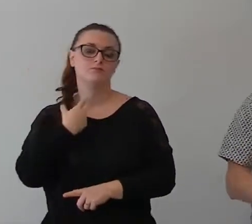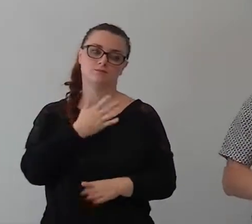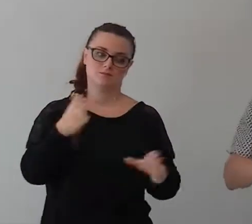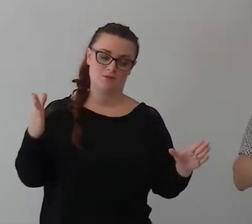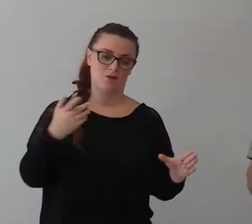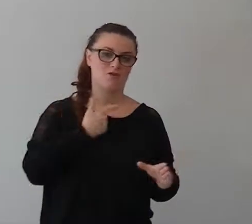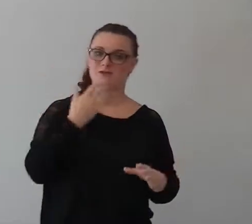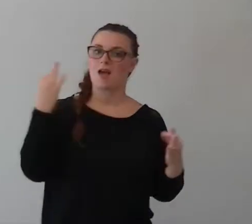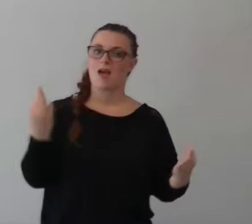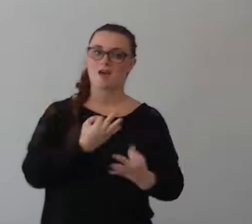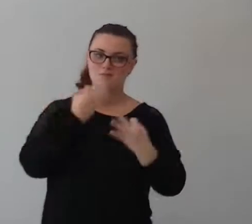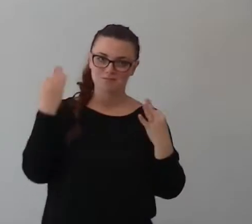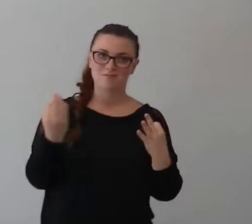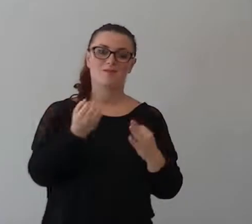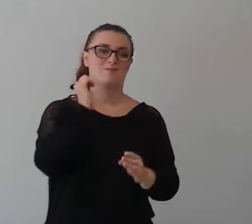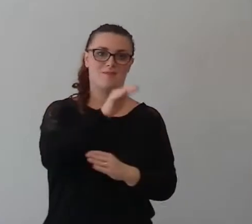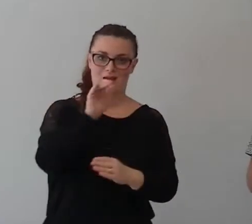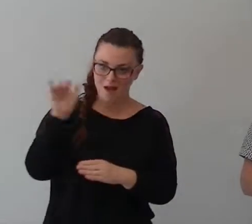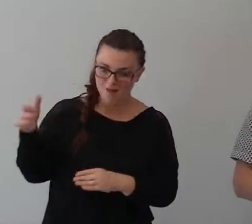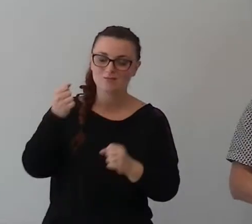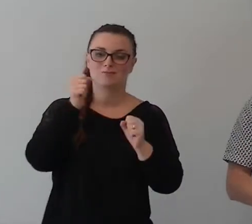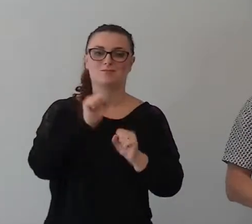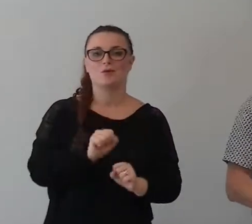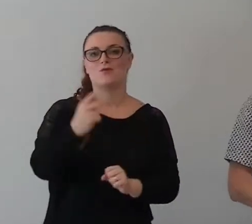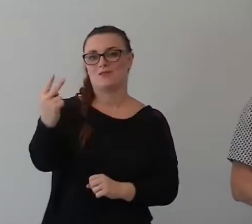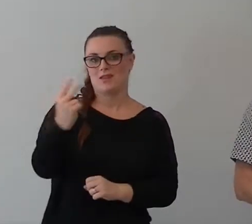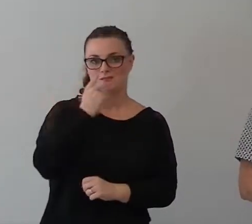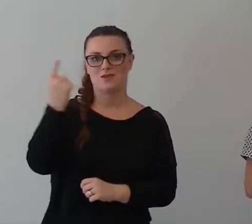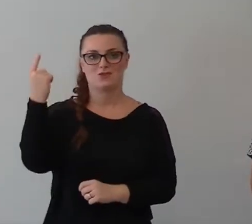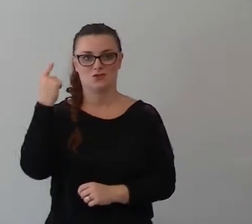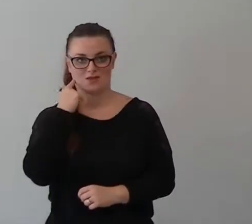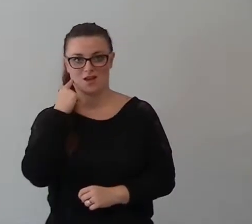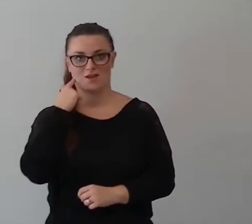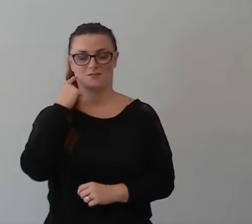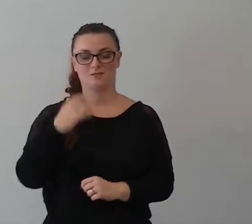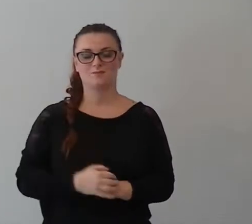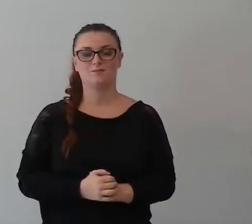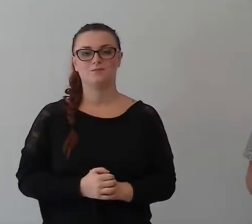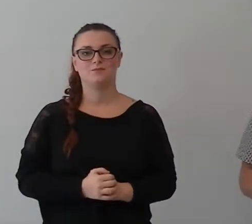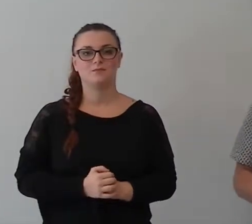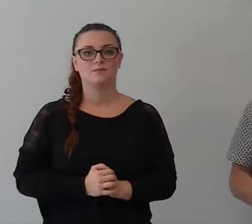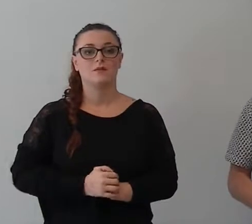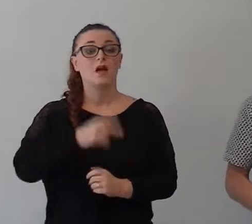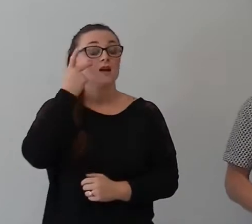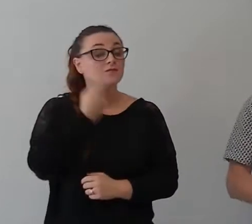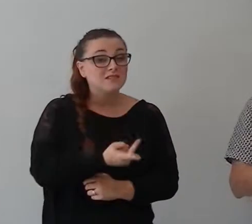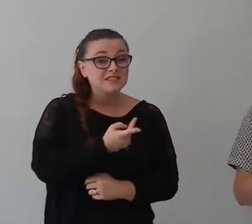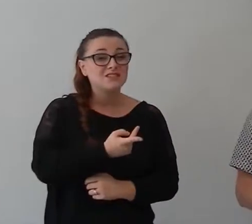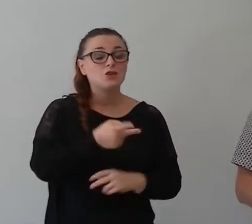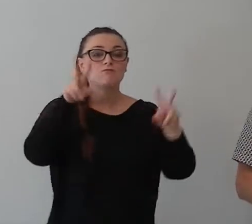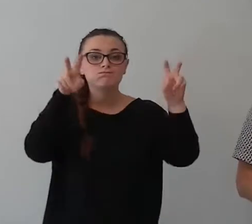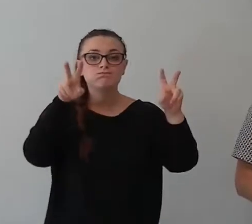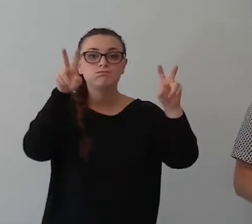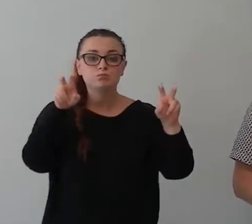aggiornati, potete vedermi, sentirmi e tutte le altre cose. Avevamo visto che era una storia fatta di